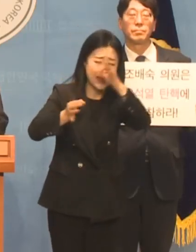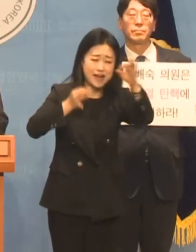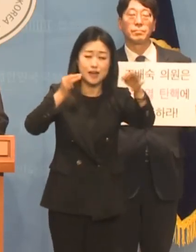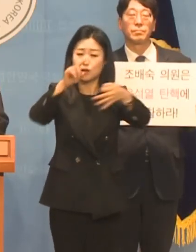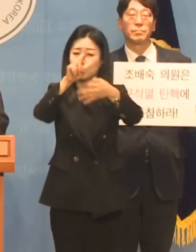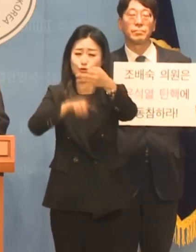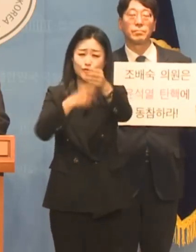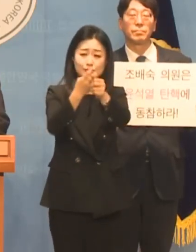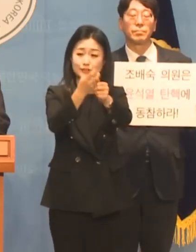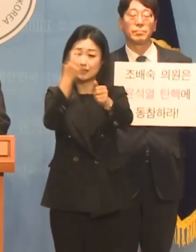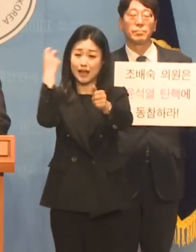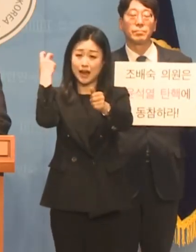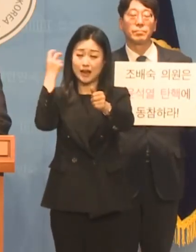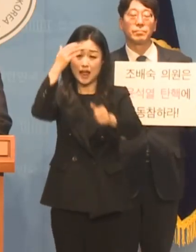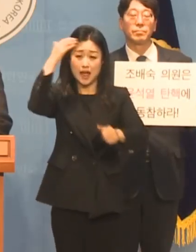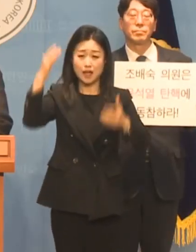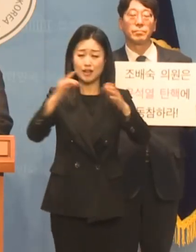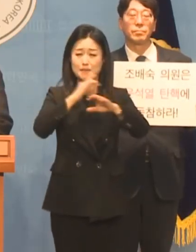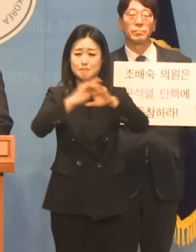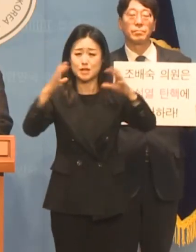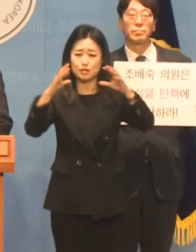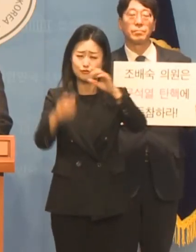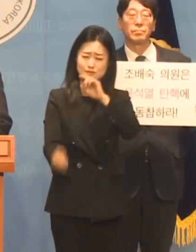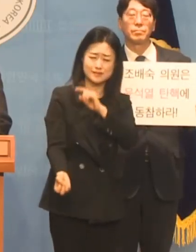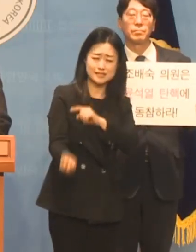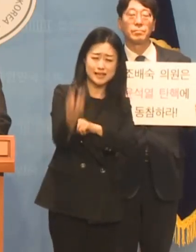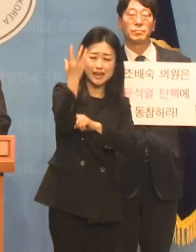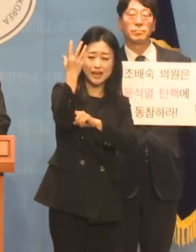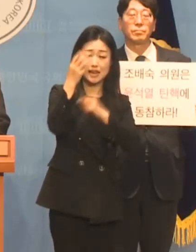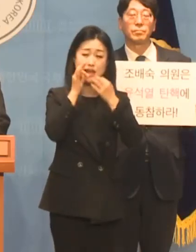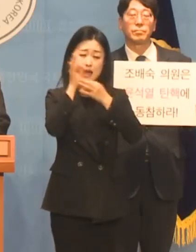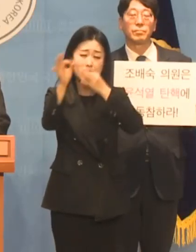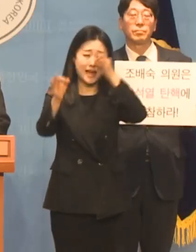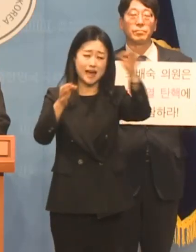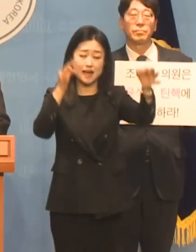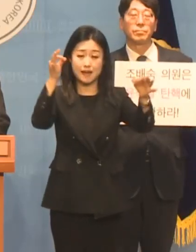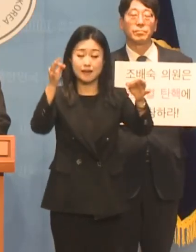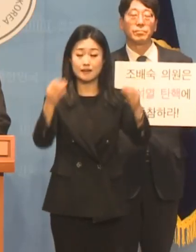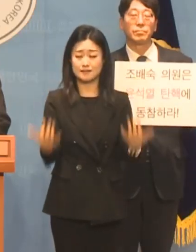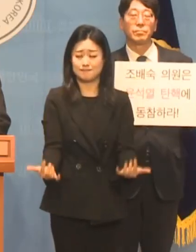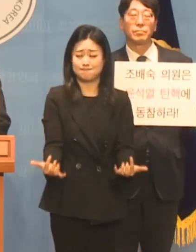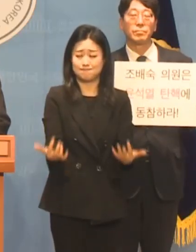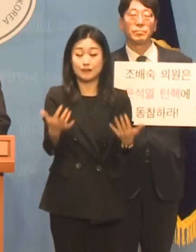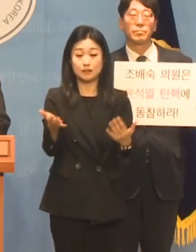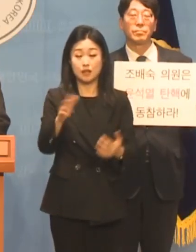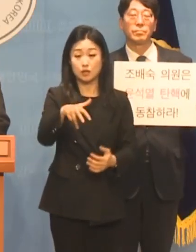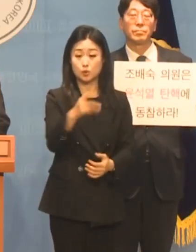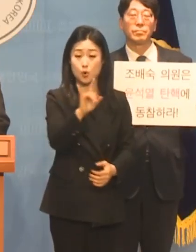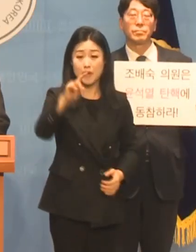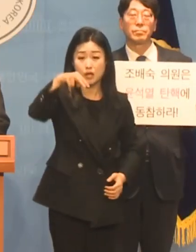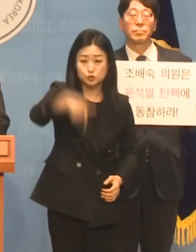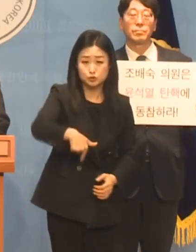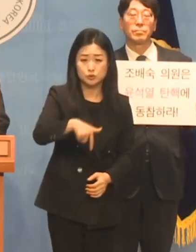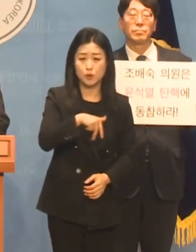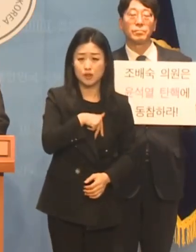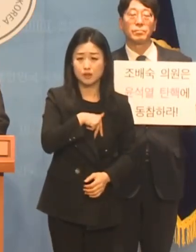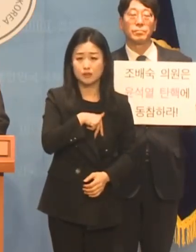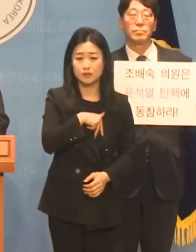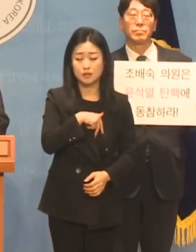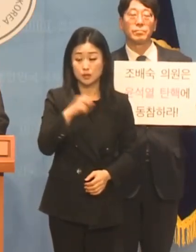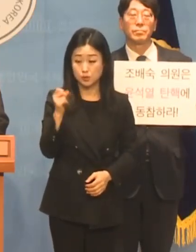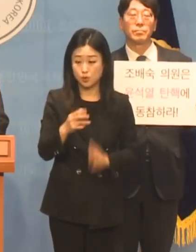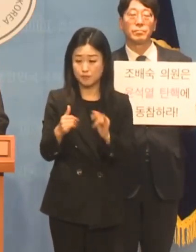윤석열 탄핵과 대한민국 민주주의 승리를 염원하였다. 그러나 조배수 의원을 비롯한